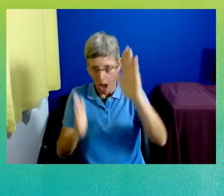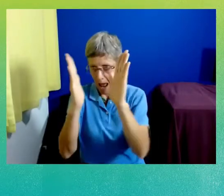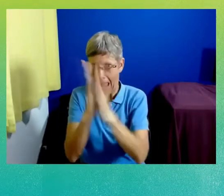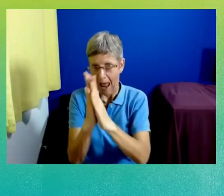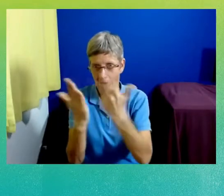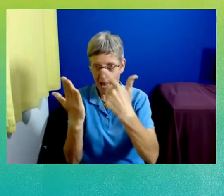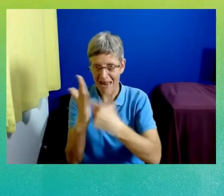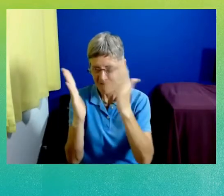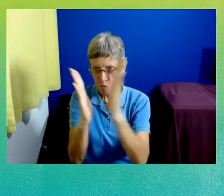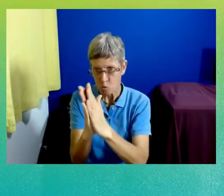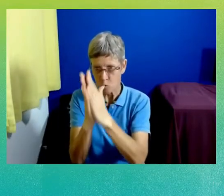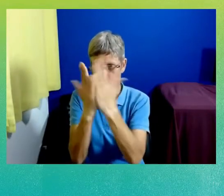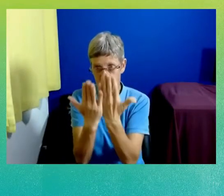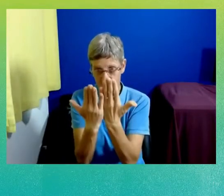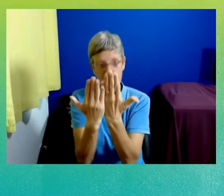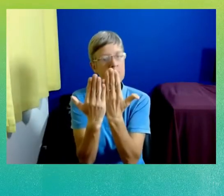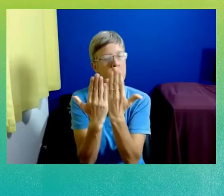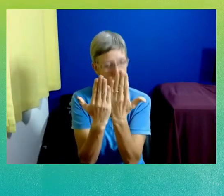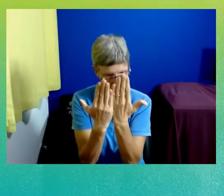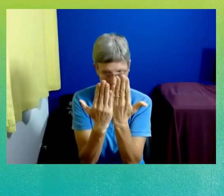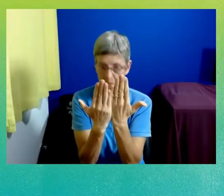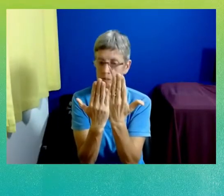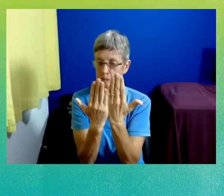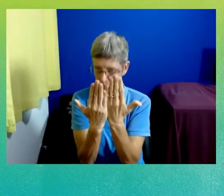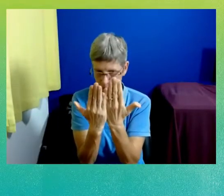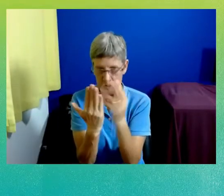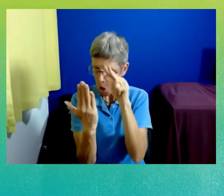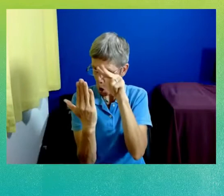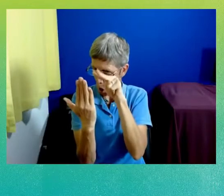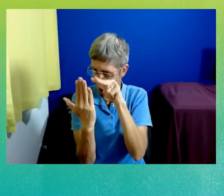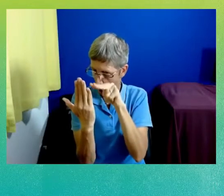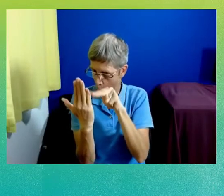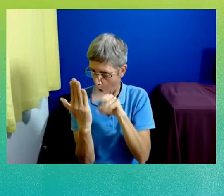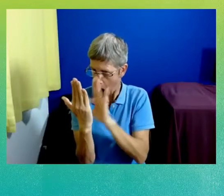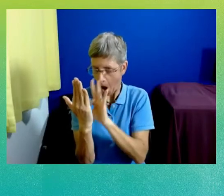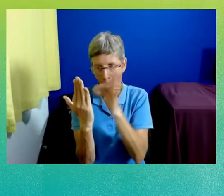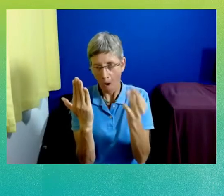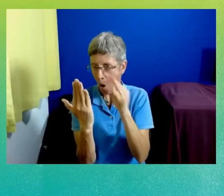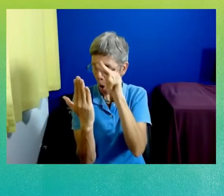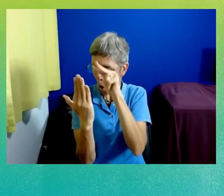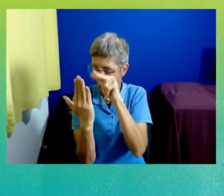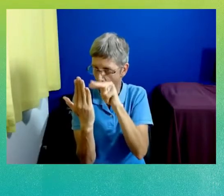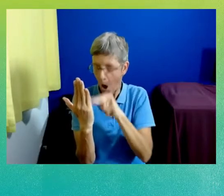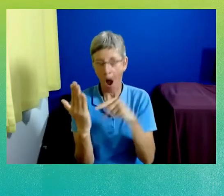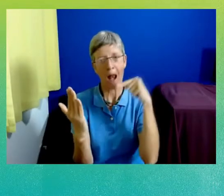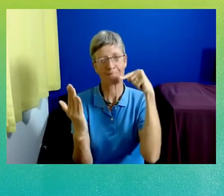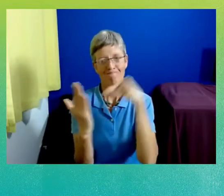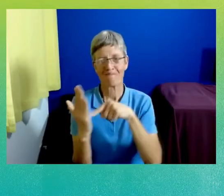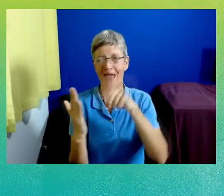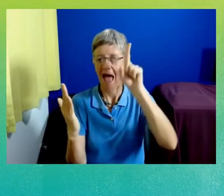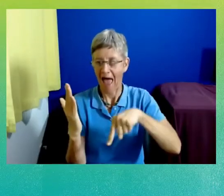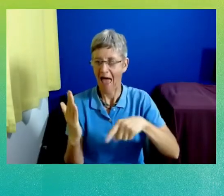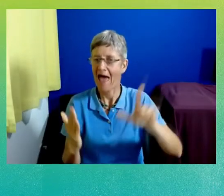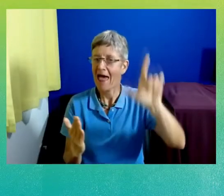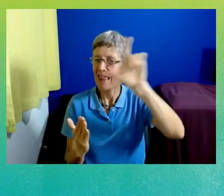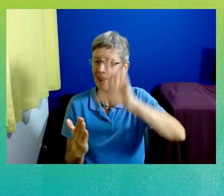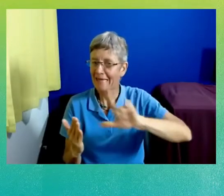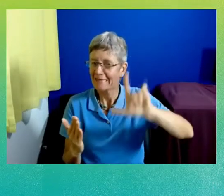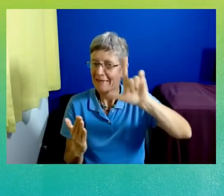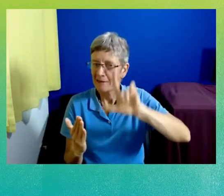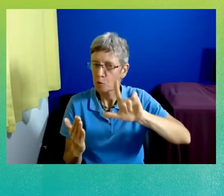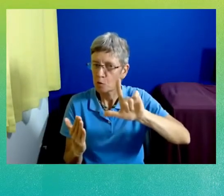literatura é livro. Está relacionado ao livro, a uma leitura, a uma informação escrita que ele vai